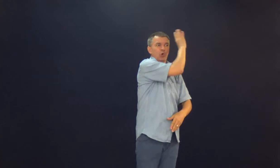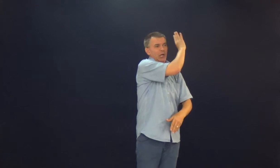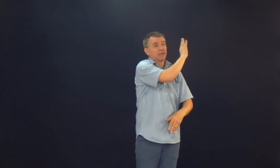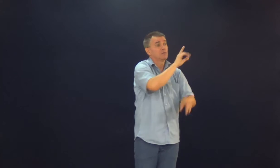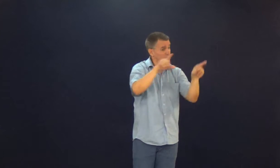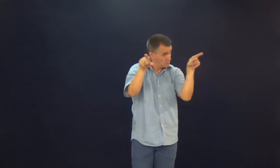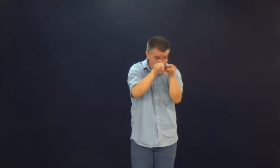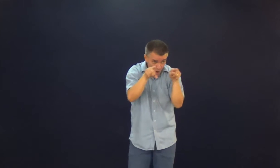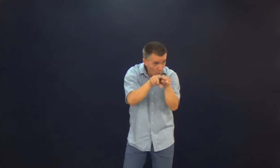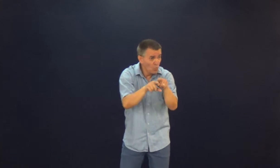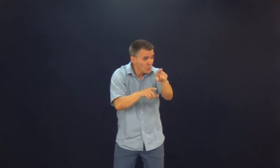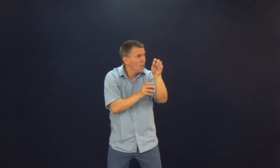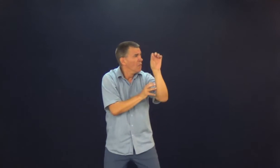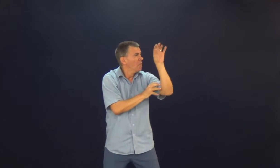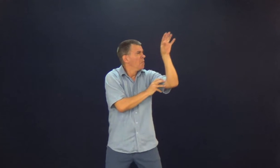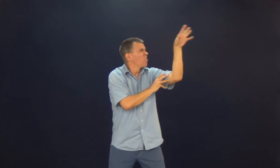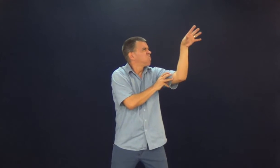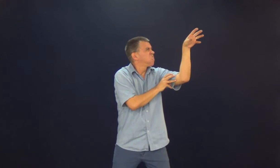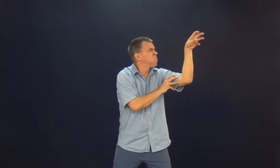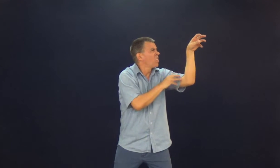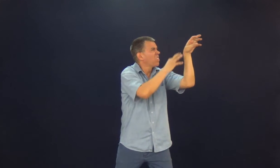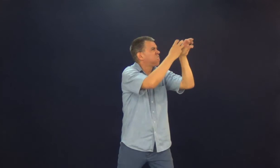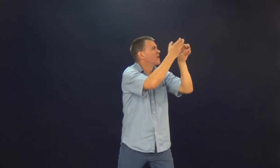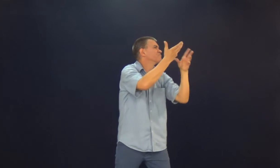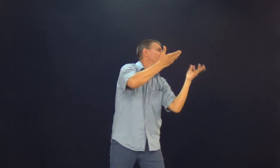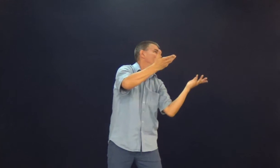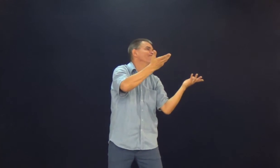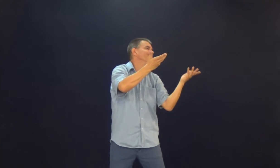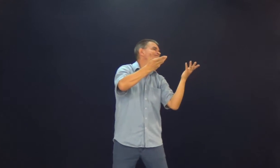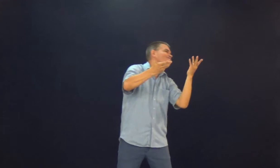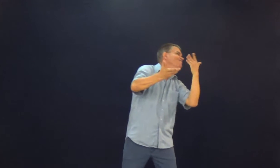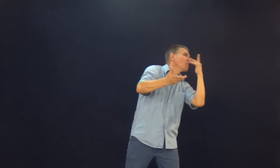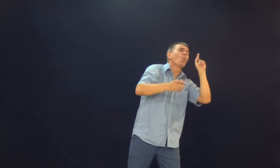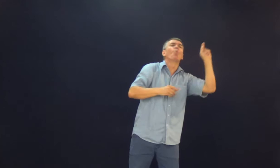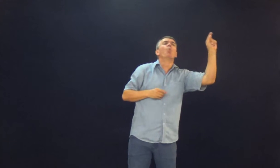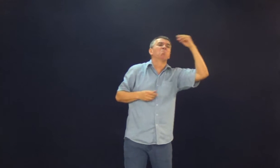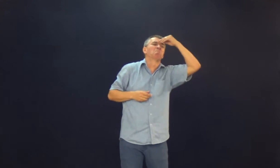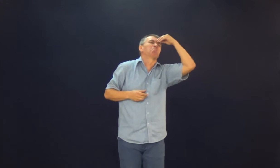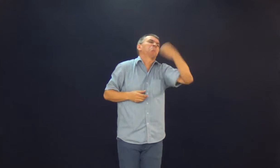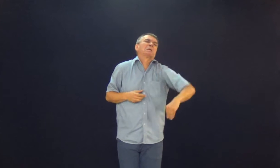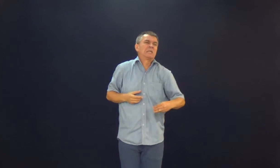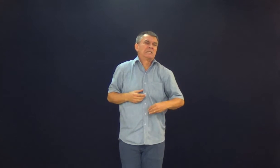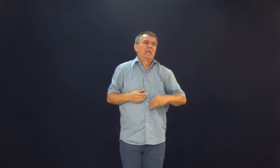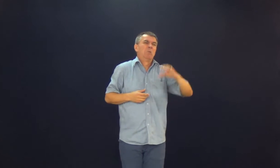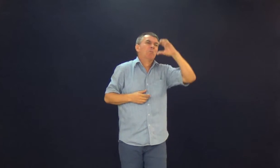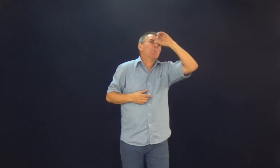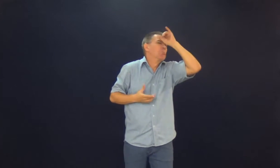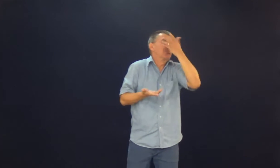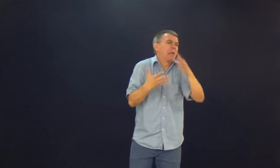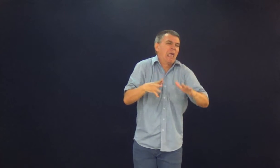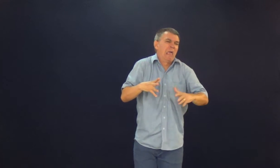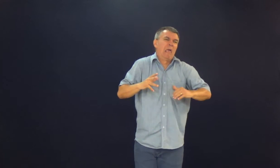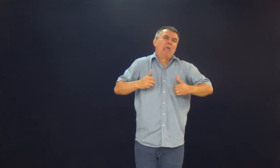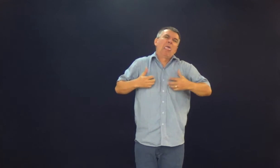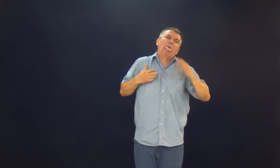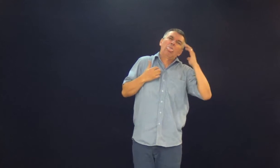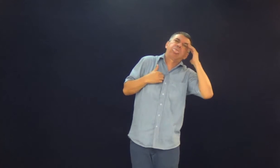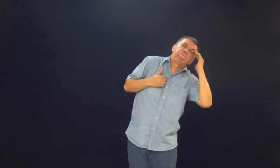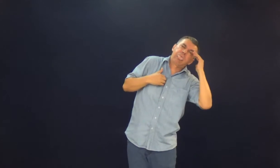corta e lá fora porque se vai a seco então não dará frutos sabia mais